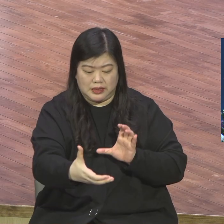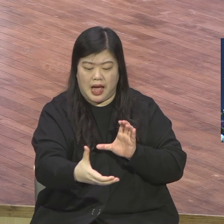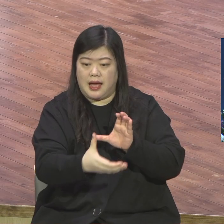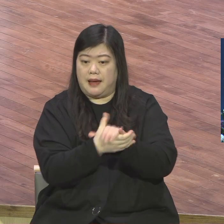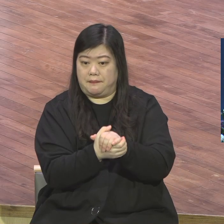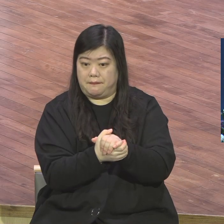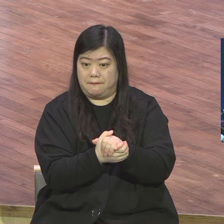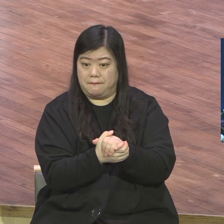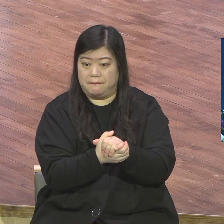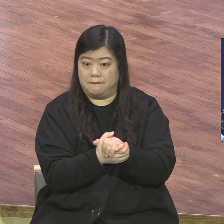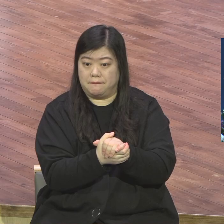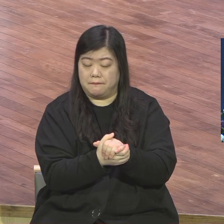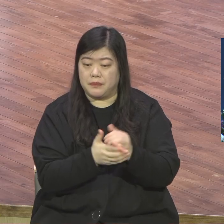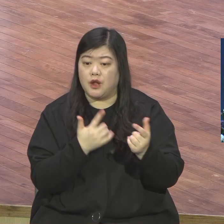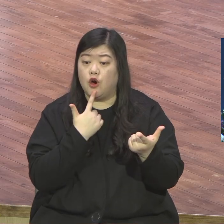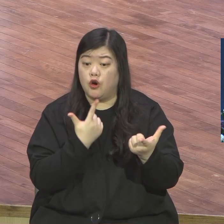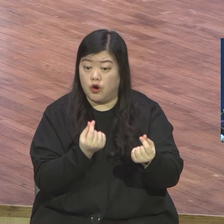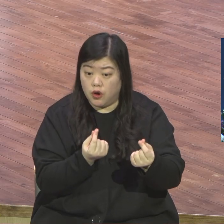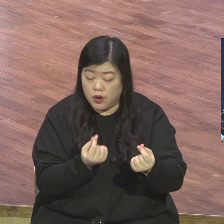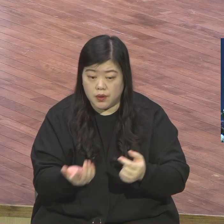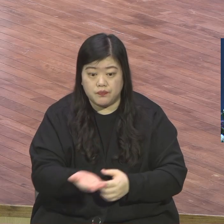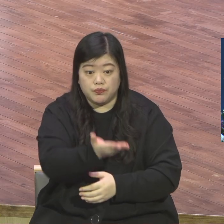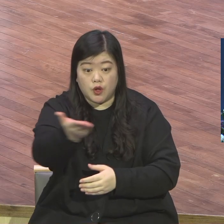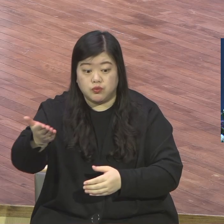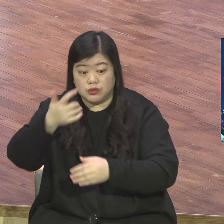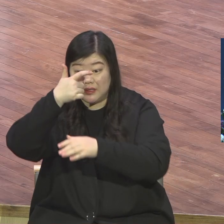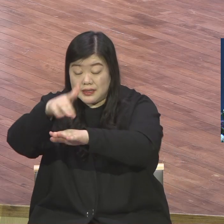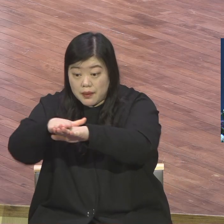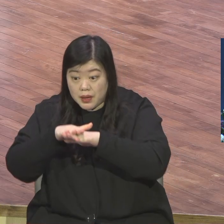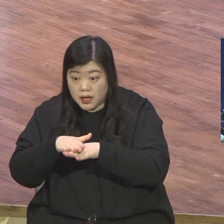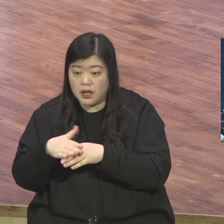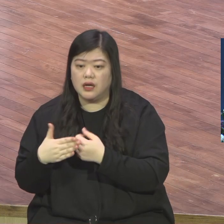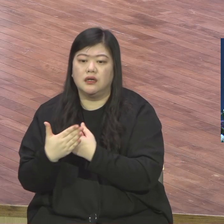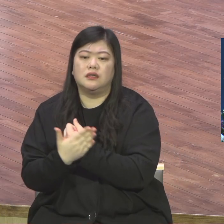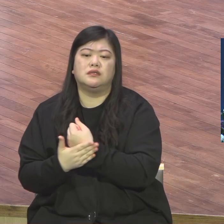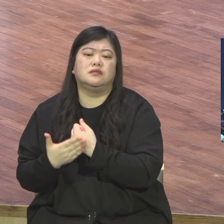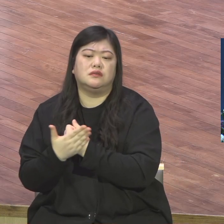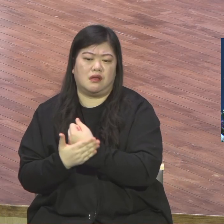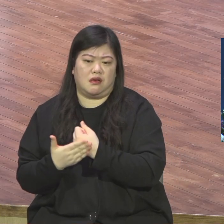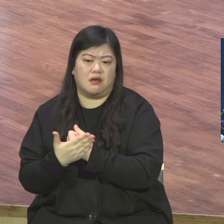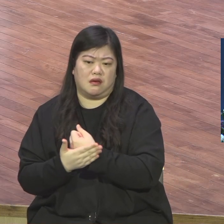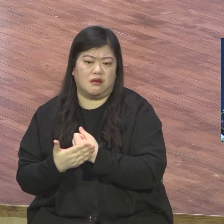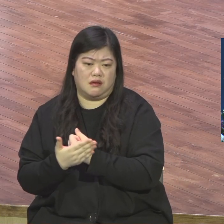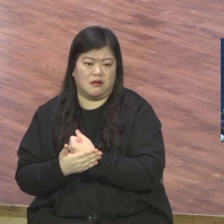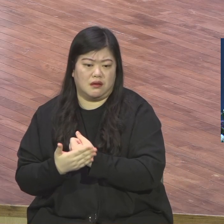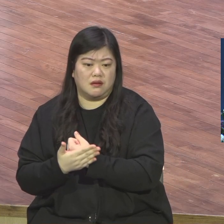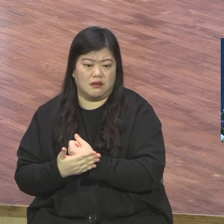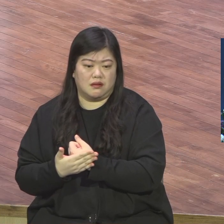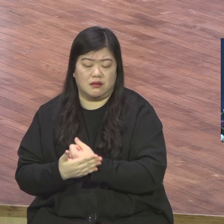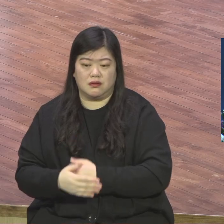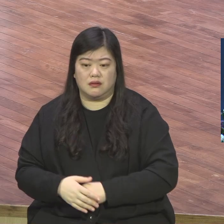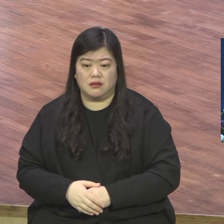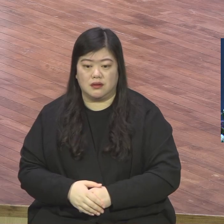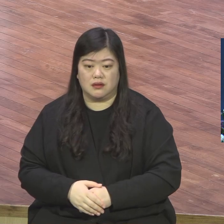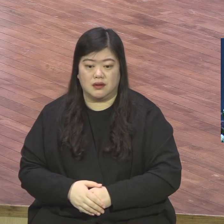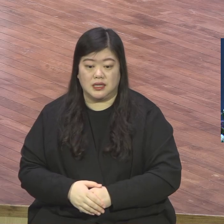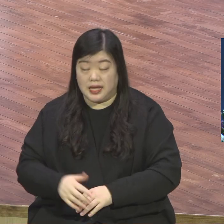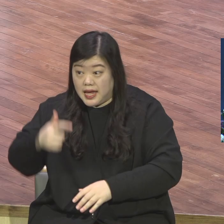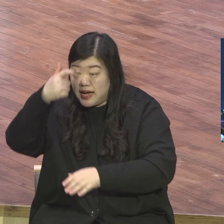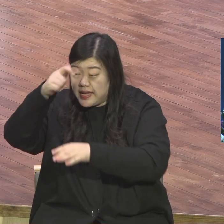은혜를 예배를 통하여 마음껏 누리시기를 바랍니다. 이렇게 은혜 받은 사람의 특징이